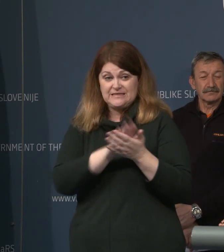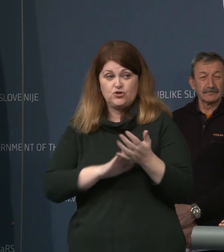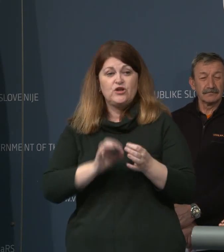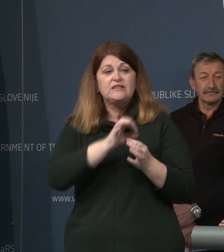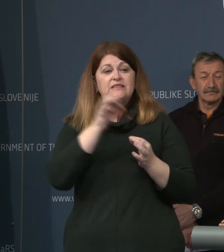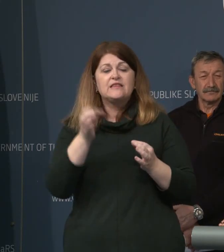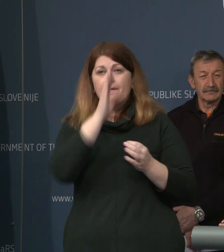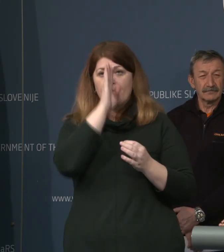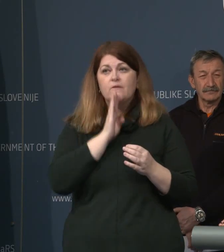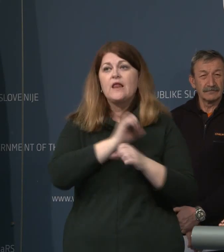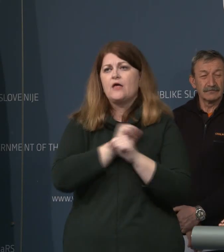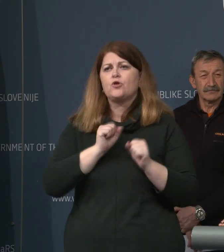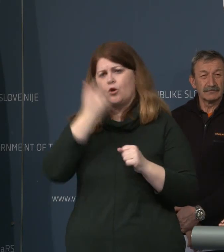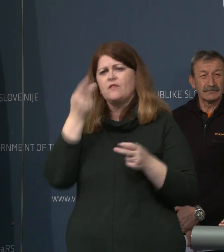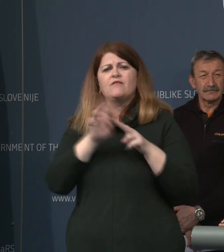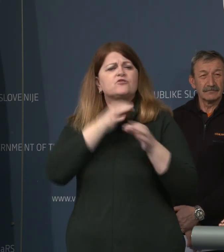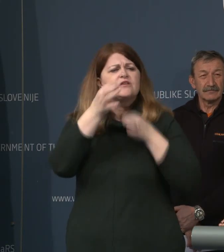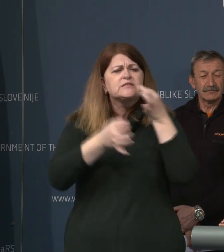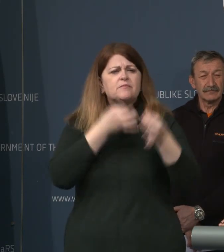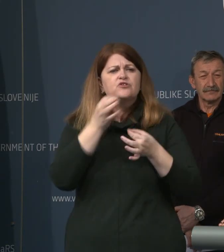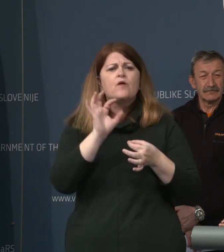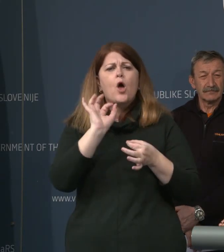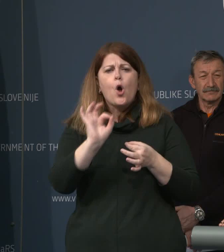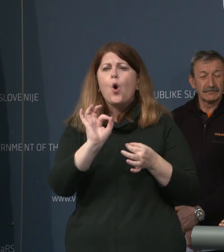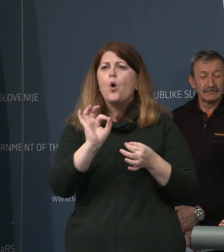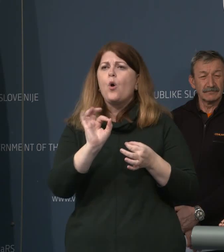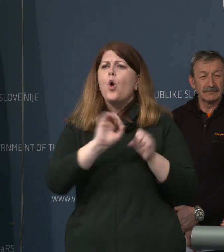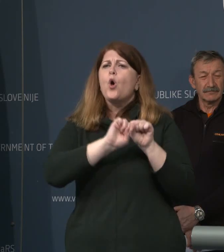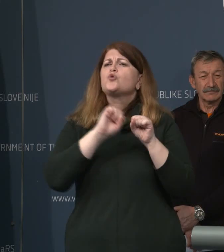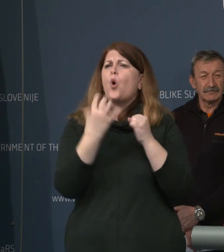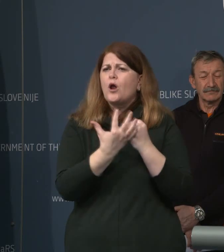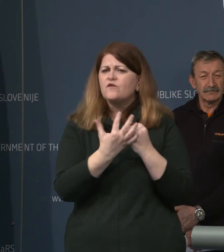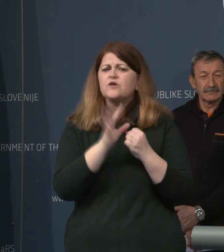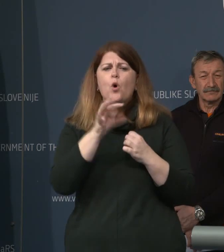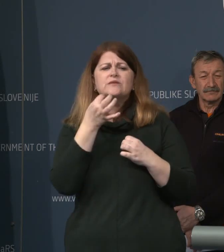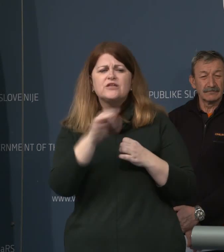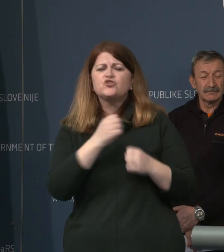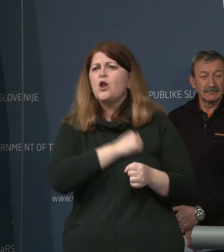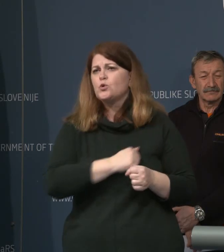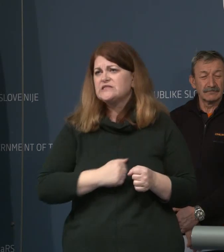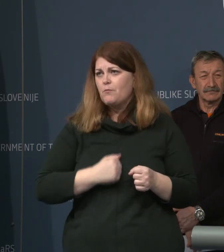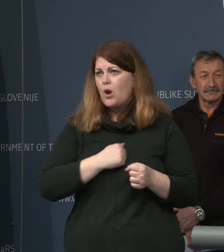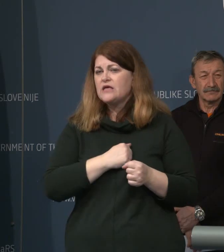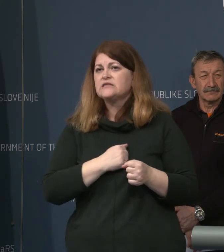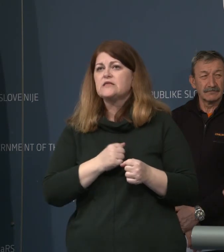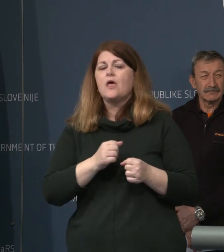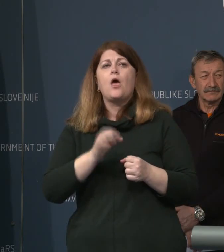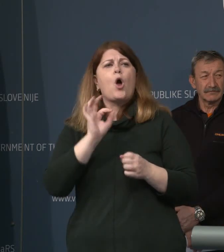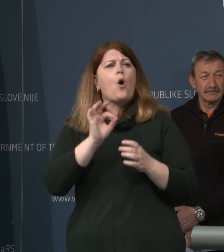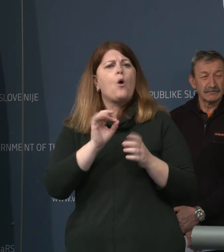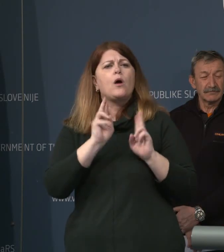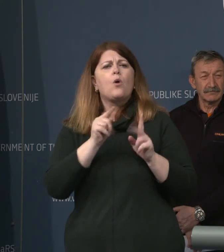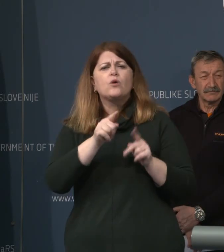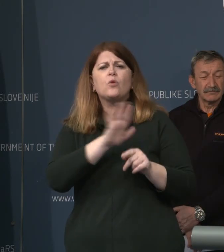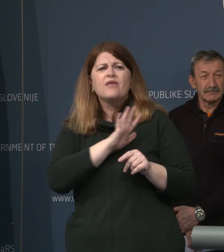dneh, ponedeljek in torek, so ljudje največ spraševali o samem koronavirusu, o značilnostih bolezni, o usodnosti